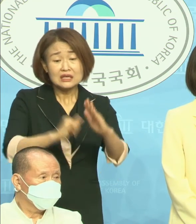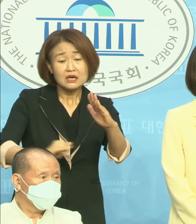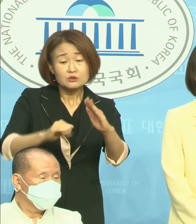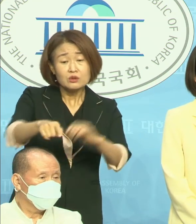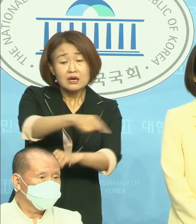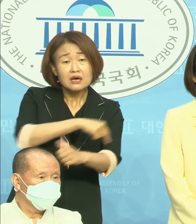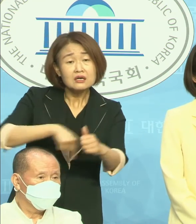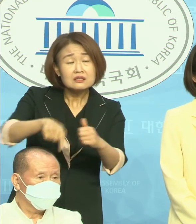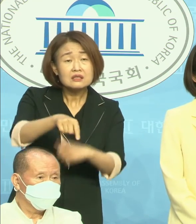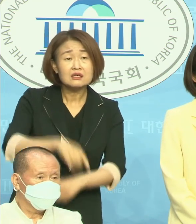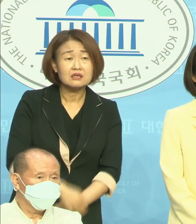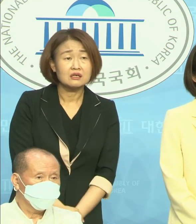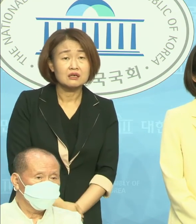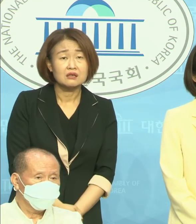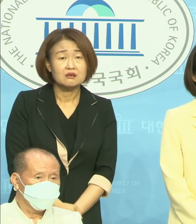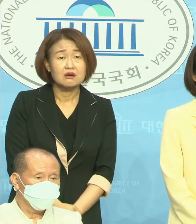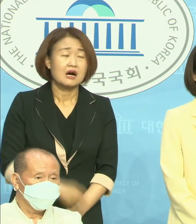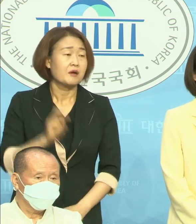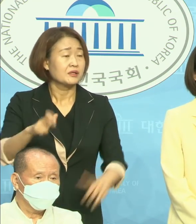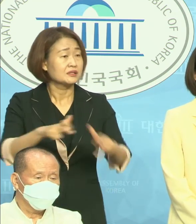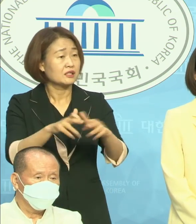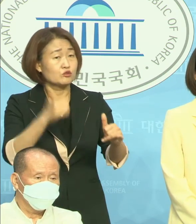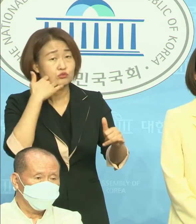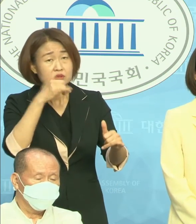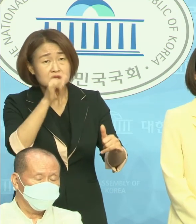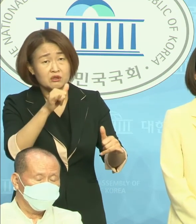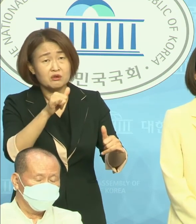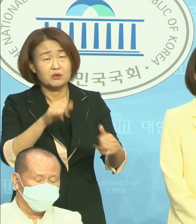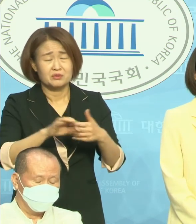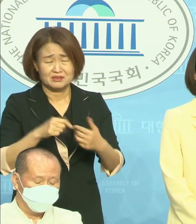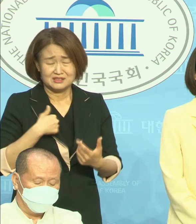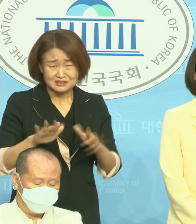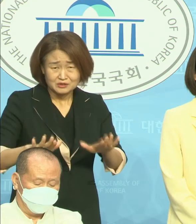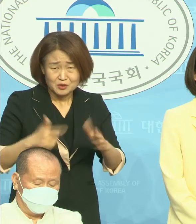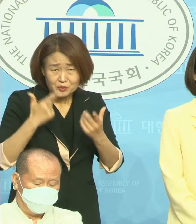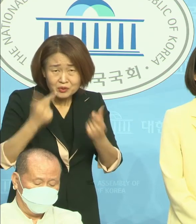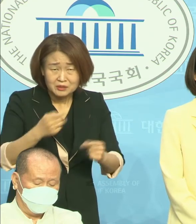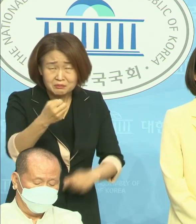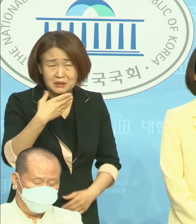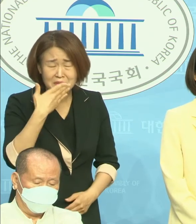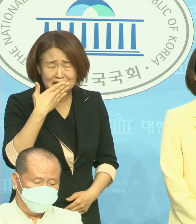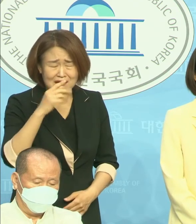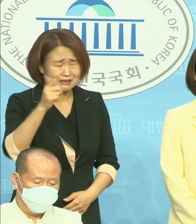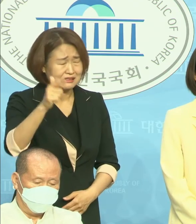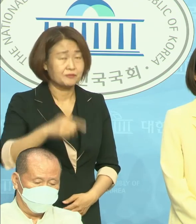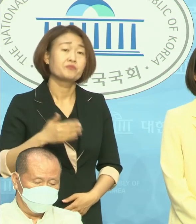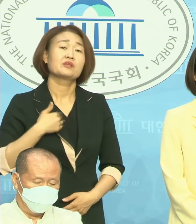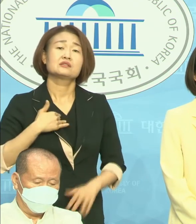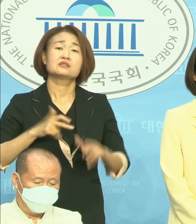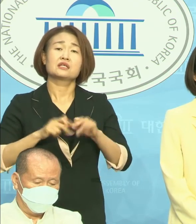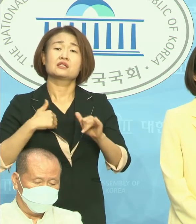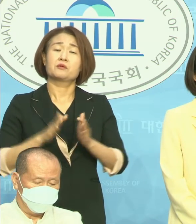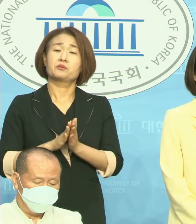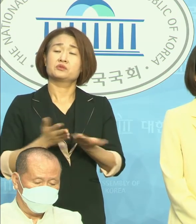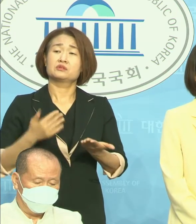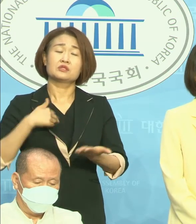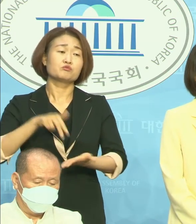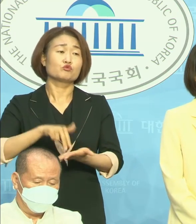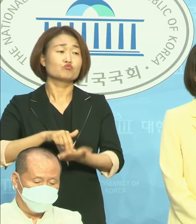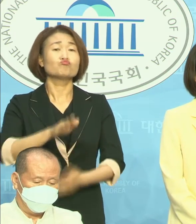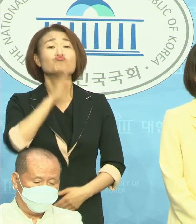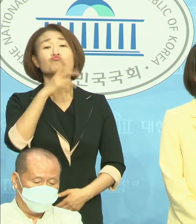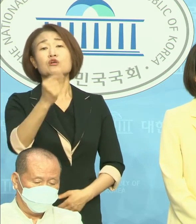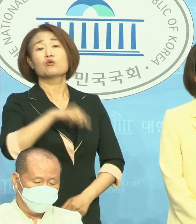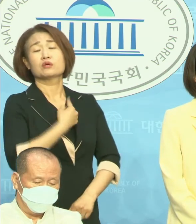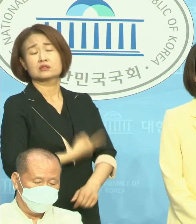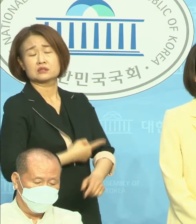당사자가 한 명이라도 있다면 그렇게만 말할 수 없을 것이다 난 당사자로서 당연한 얘기를 하고 있는